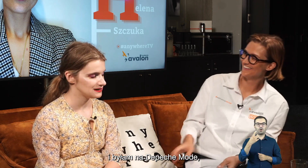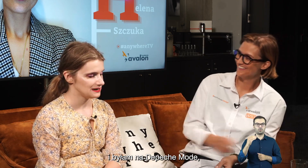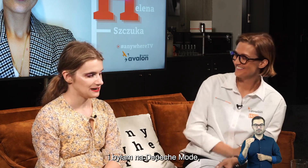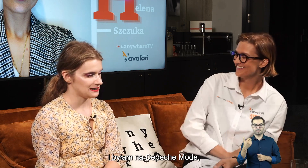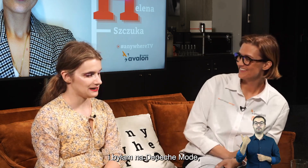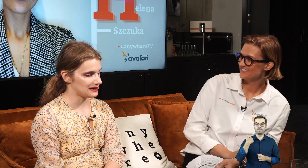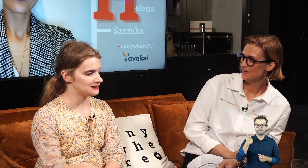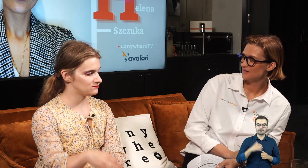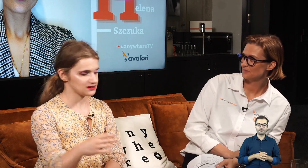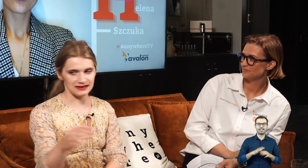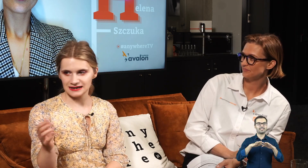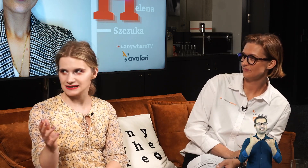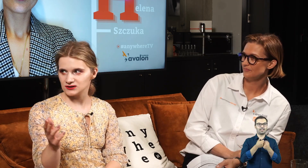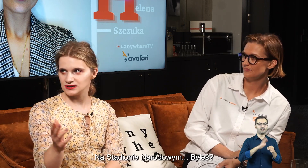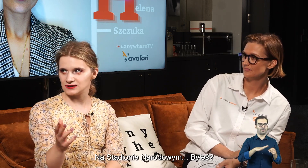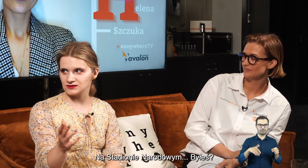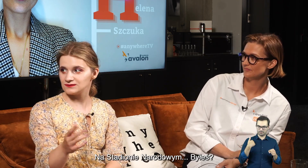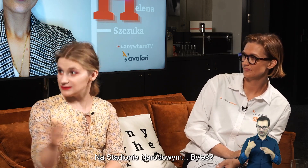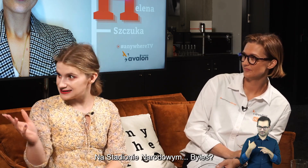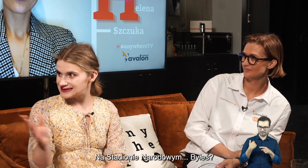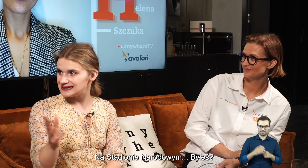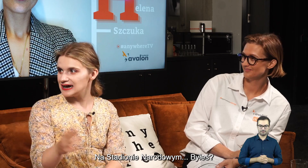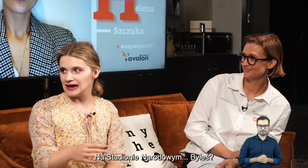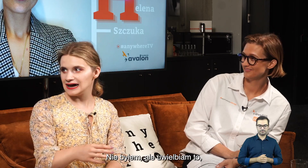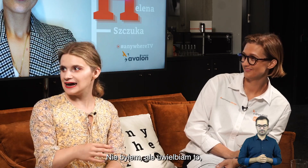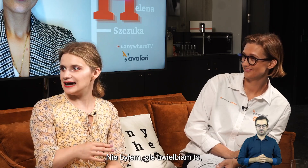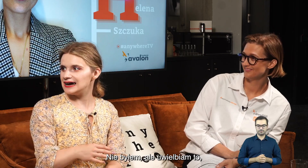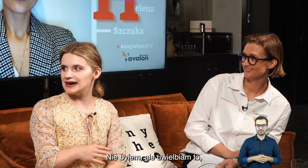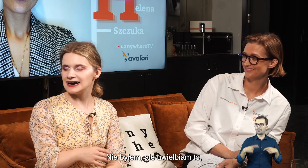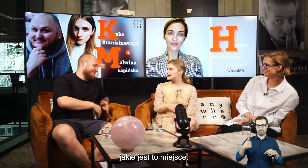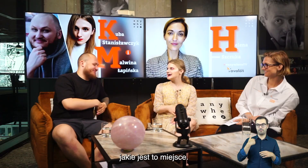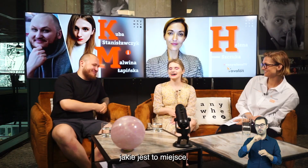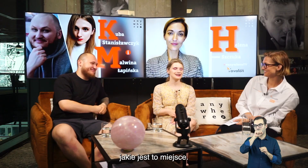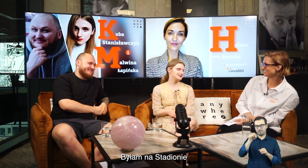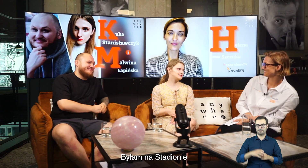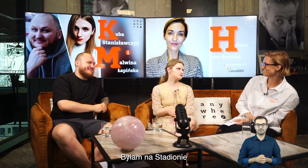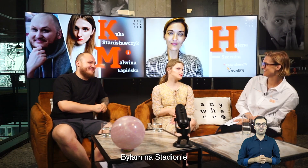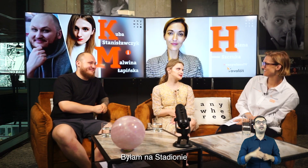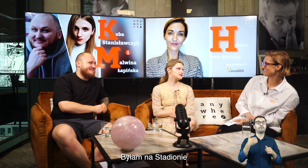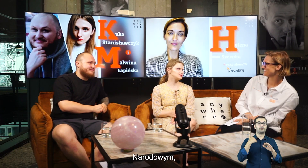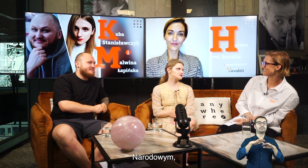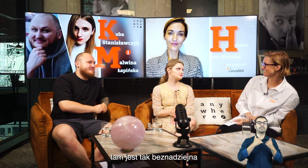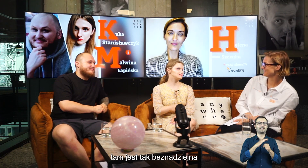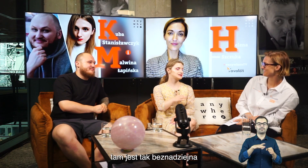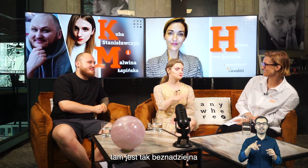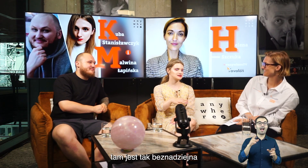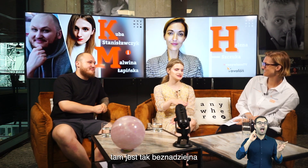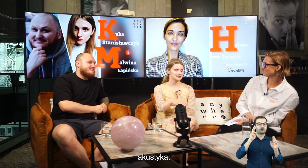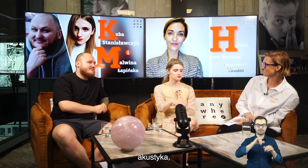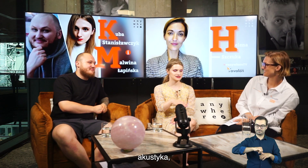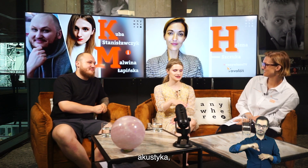Mode, ale właśnie na Stadionie Narodowym. Tak, byłeś? Nie byłem, ale uwielbiam, tak, jestem dużym fanem. Ale byłam na Stadionie Narodowym, tam